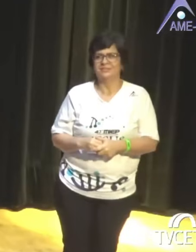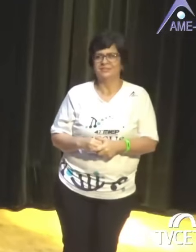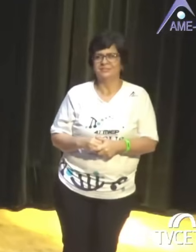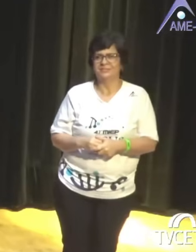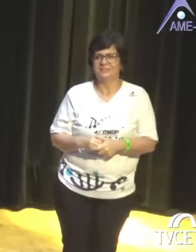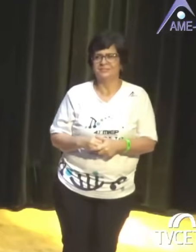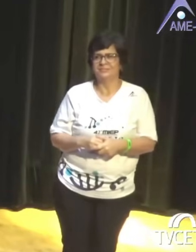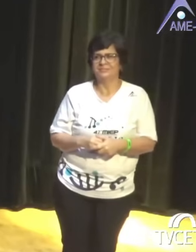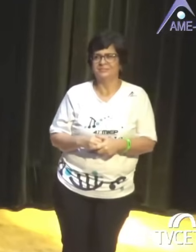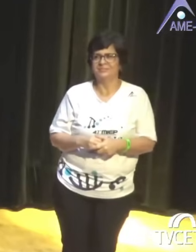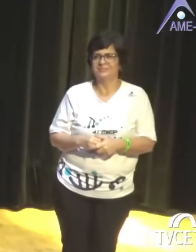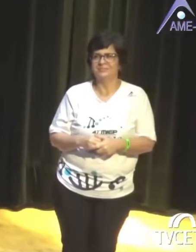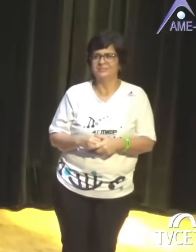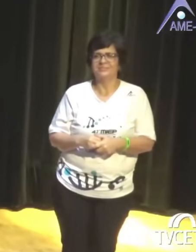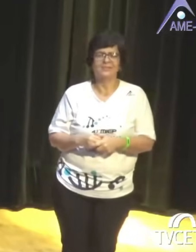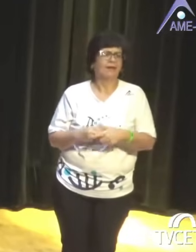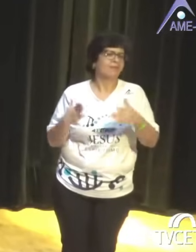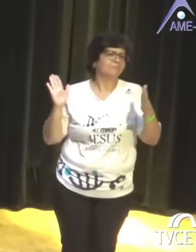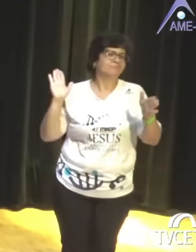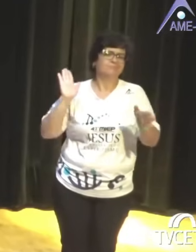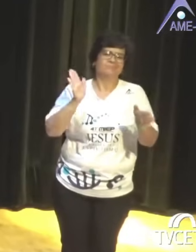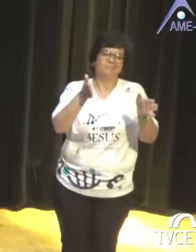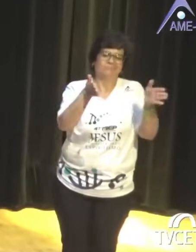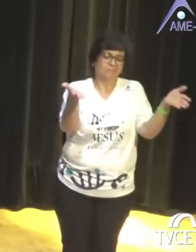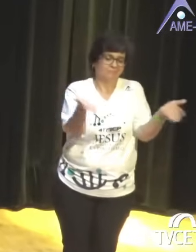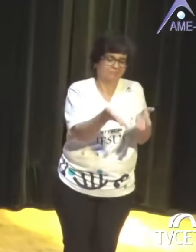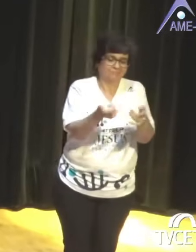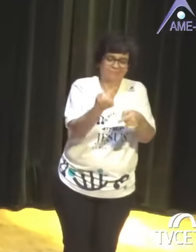novo tem nada a